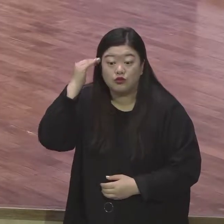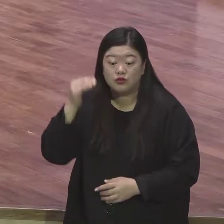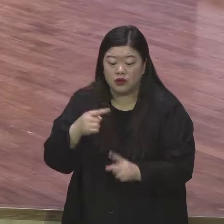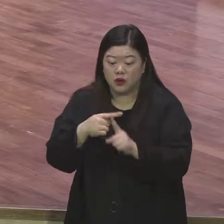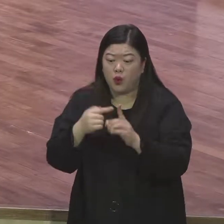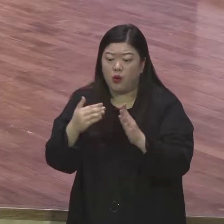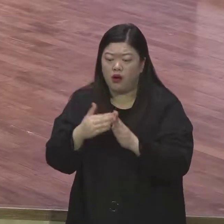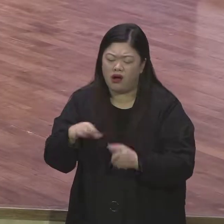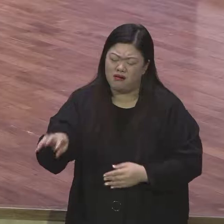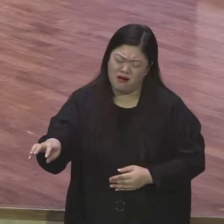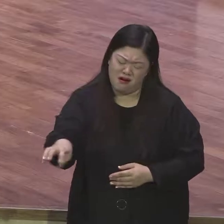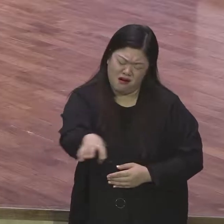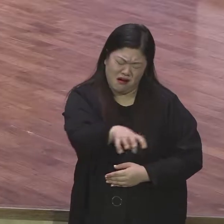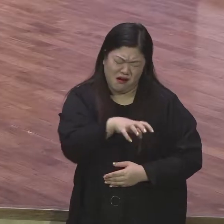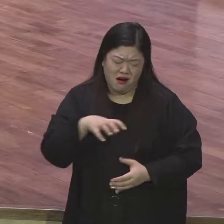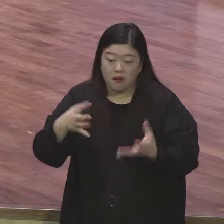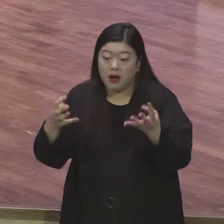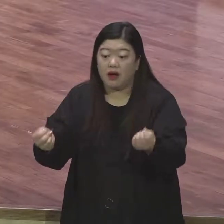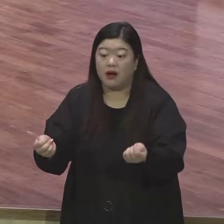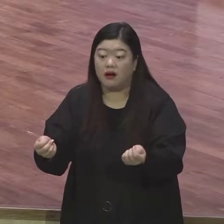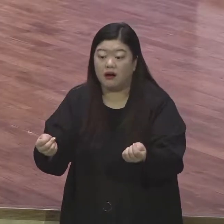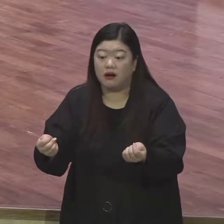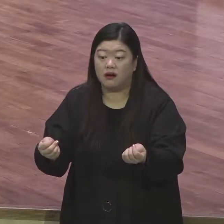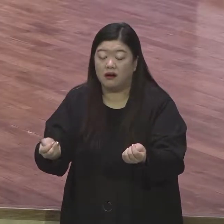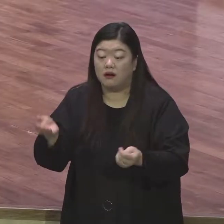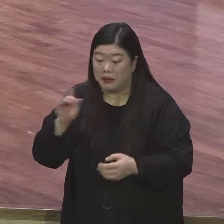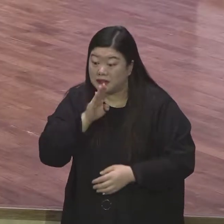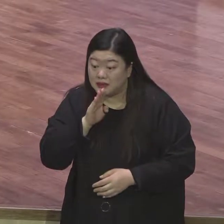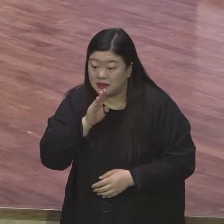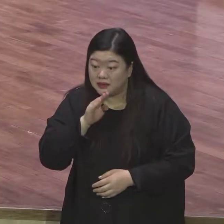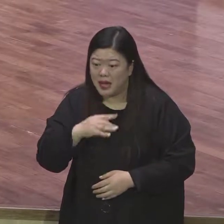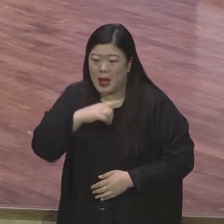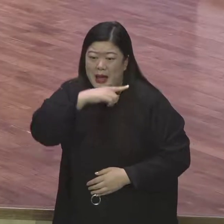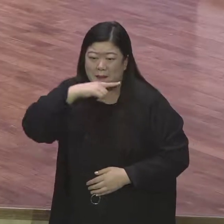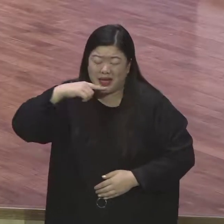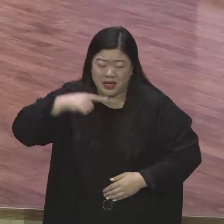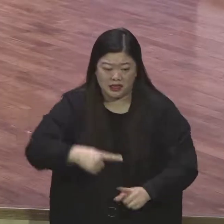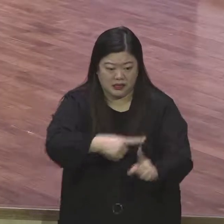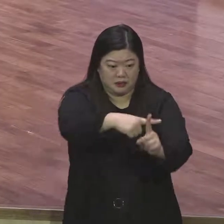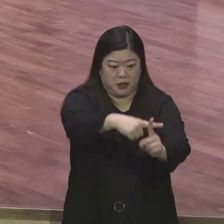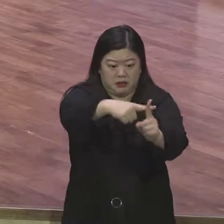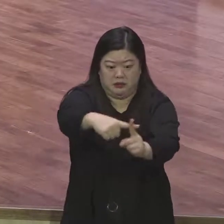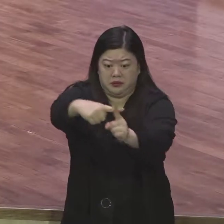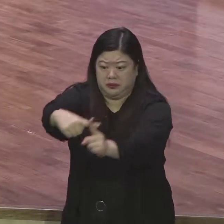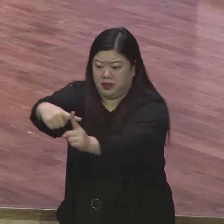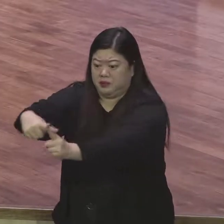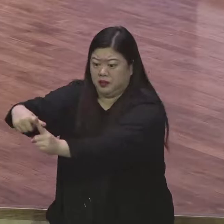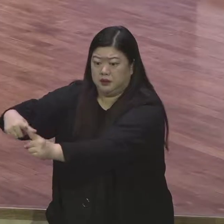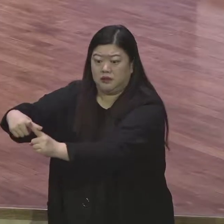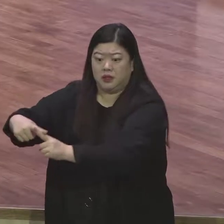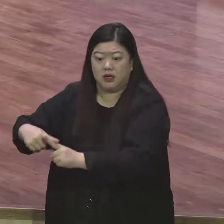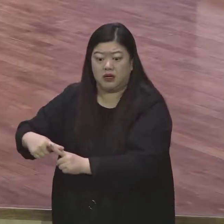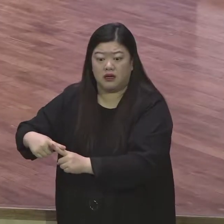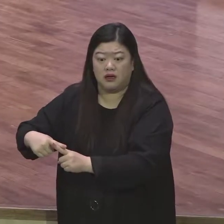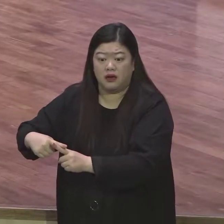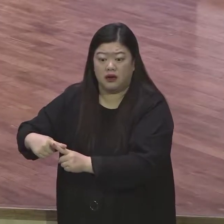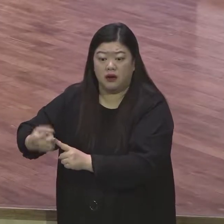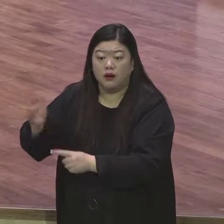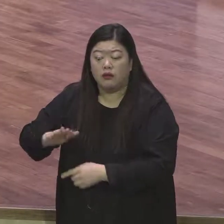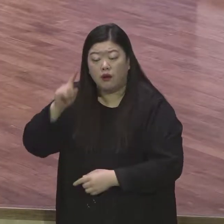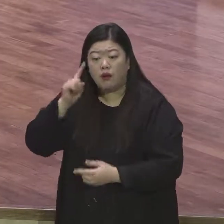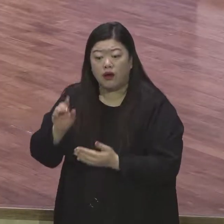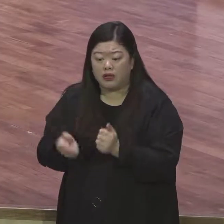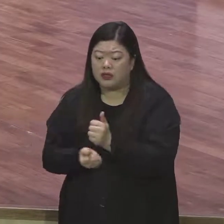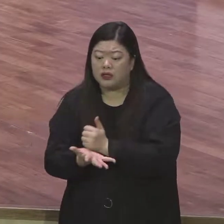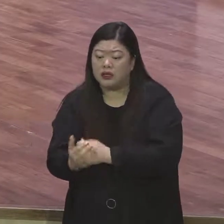잘못돼서 그래요. 교회가 완전한 복음을, 원색적 복음을, 정확한 복음을, 해답을 주는 복음을 못 전하니까.